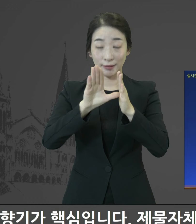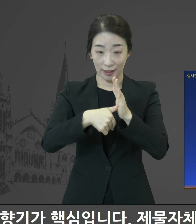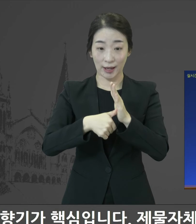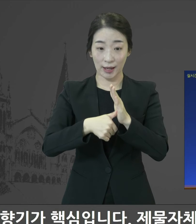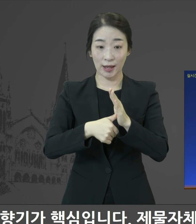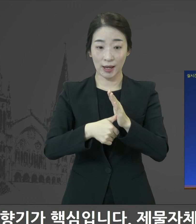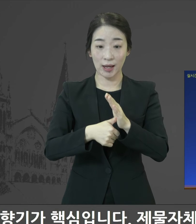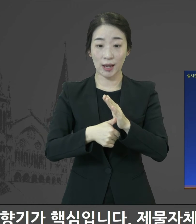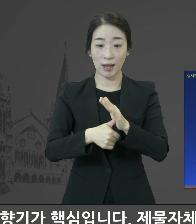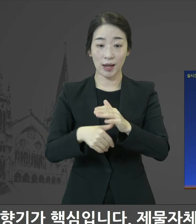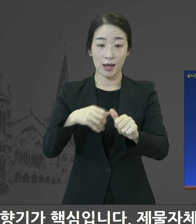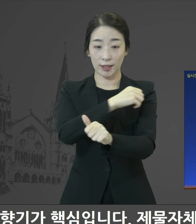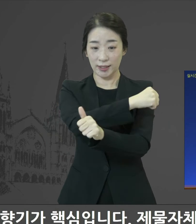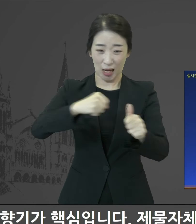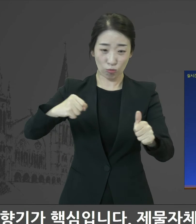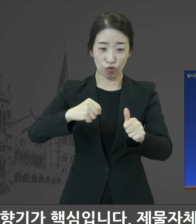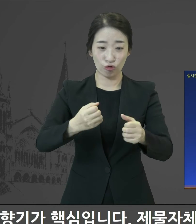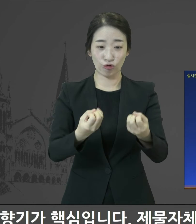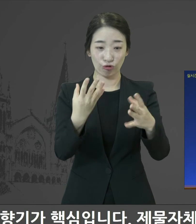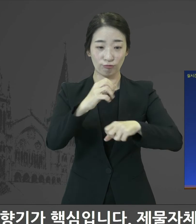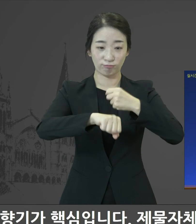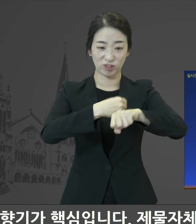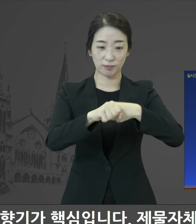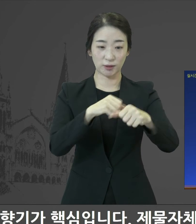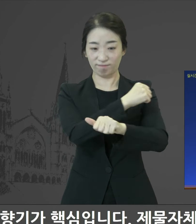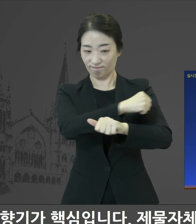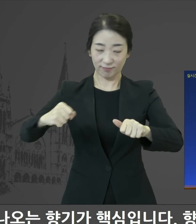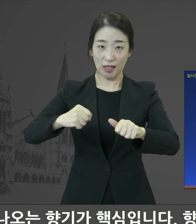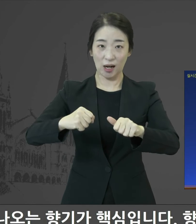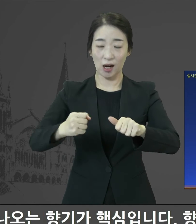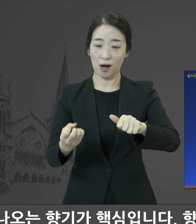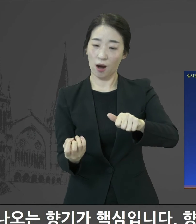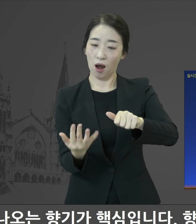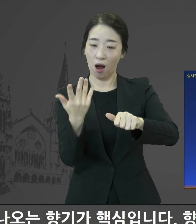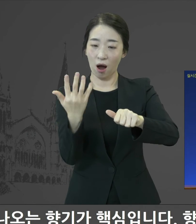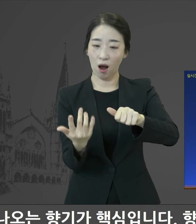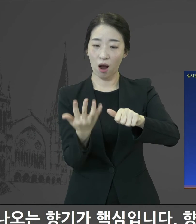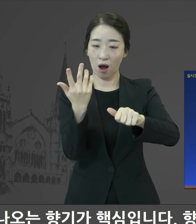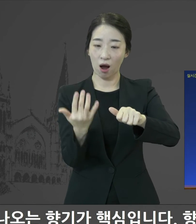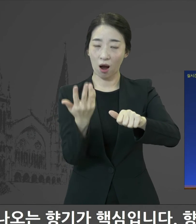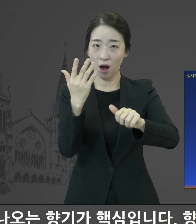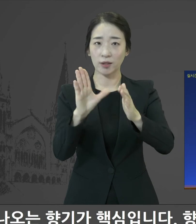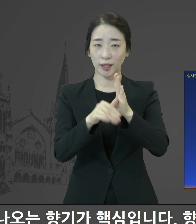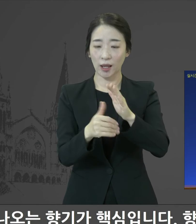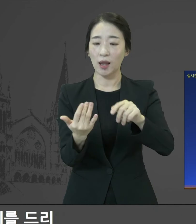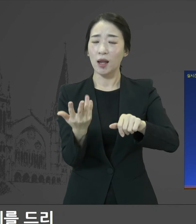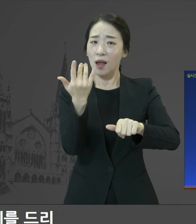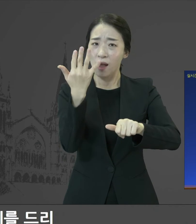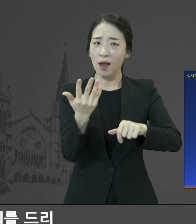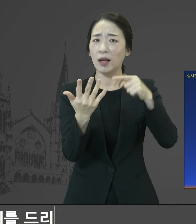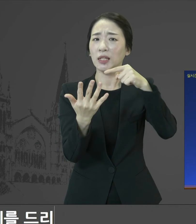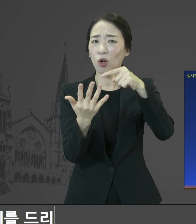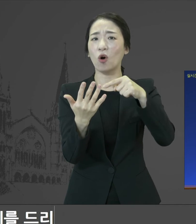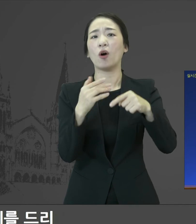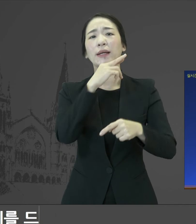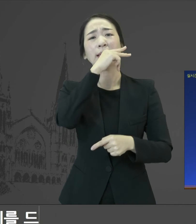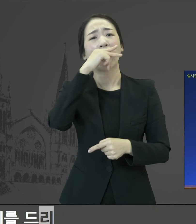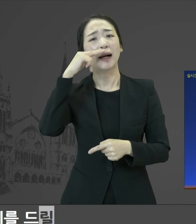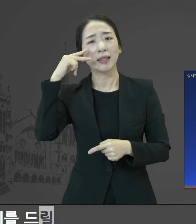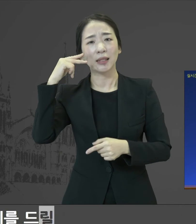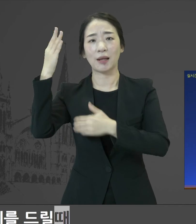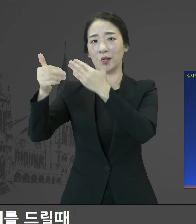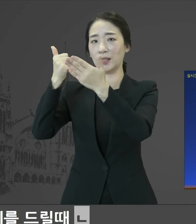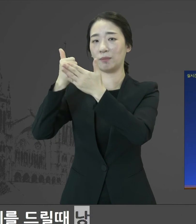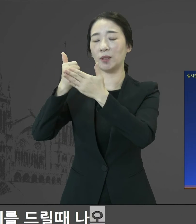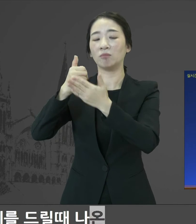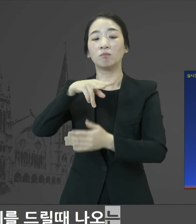기억나시죠? 제물을 드릴 때마다, 특별히 번제를 드릴 때 하나님은 그 번제가 태워지는데 나오는 그 향기를 기뻐 받으신다 되었고요. 그래서